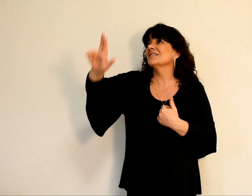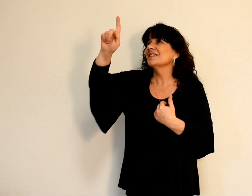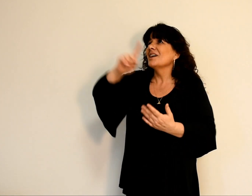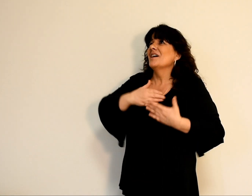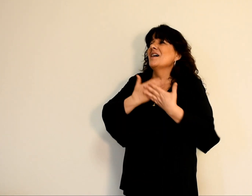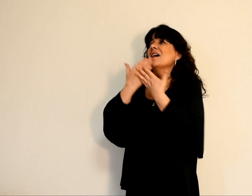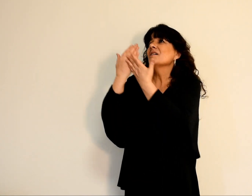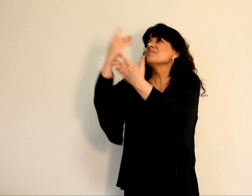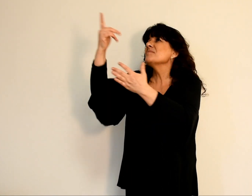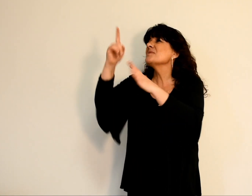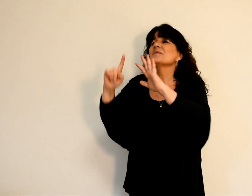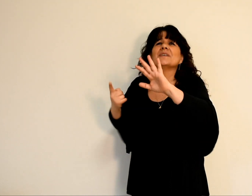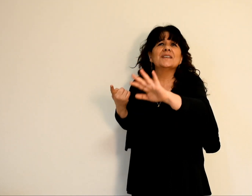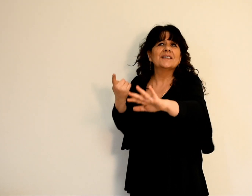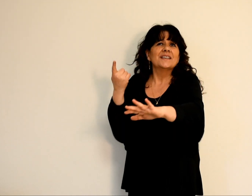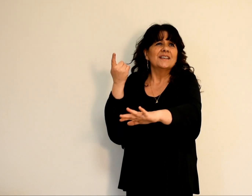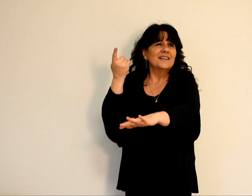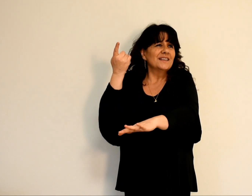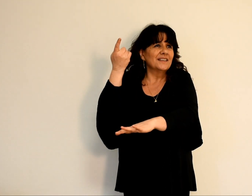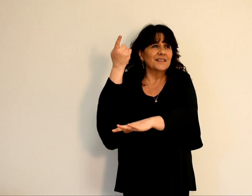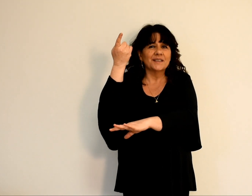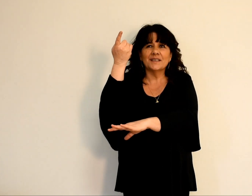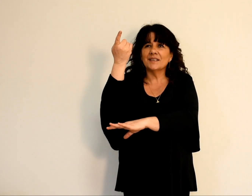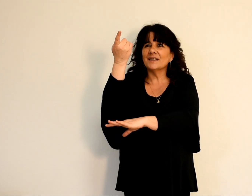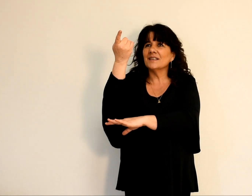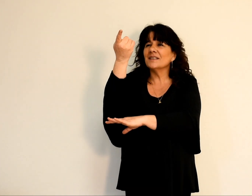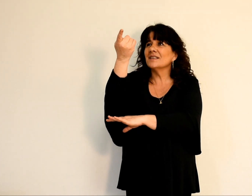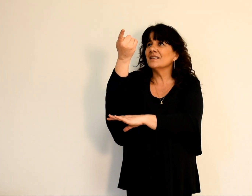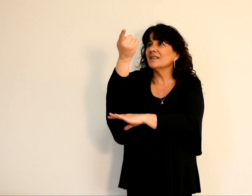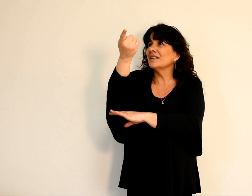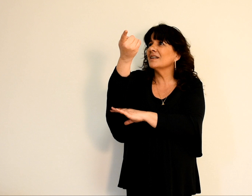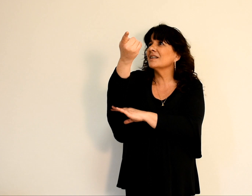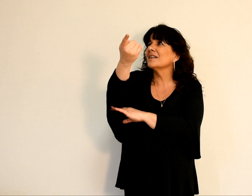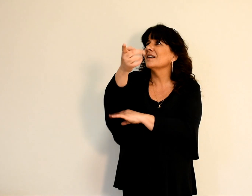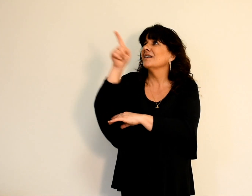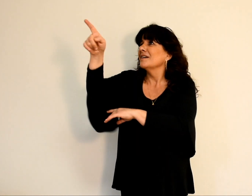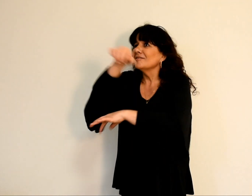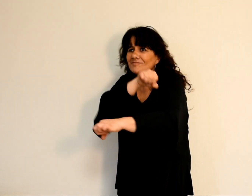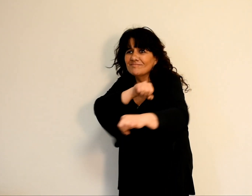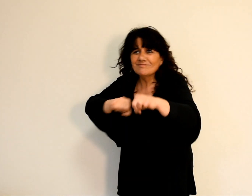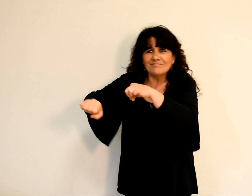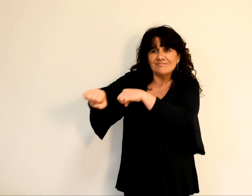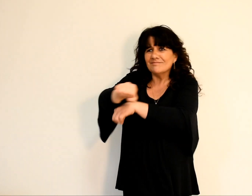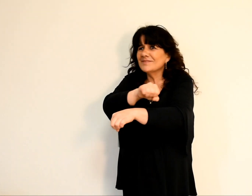te